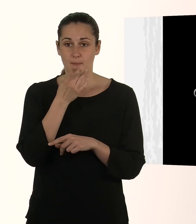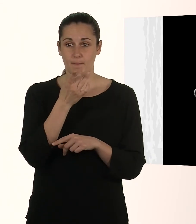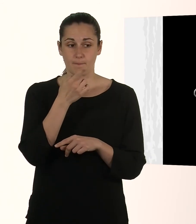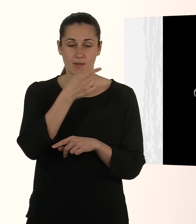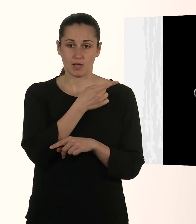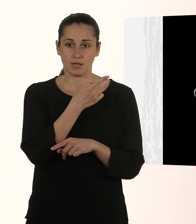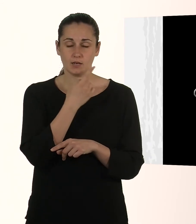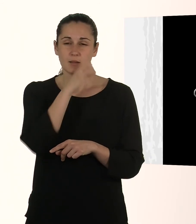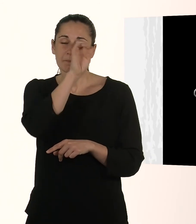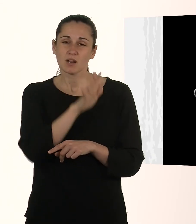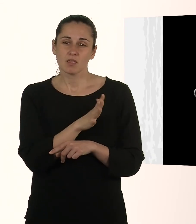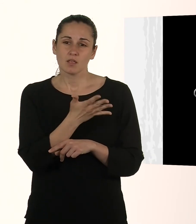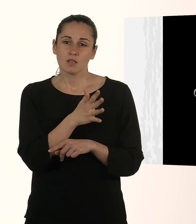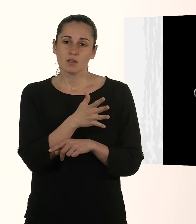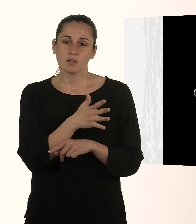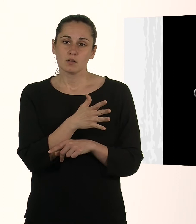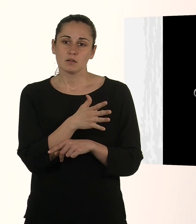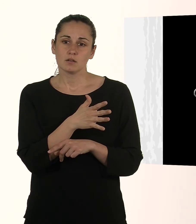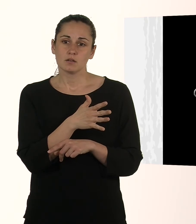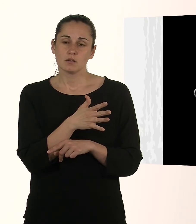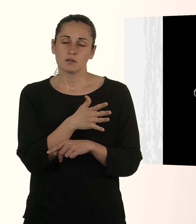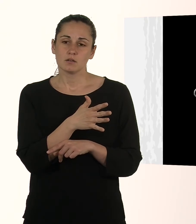que explica bien